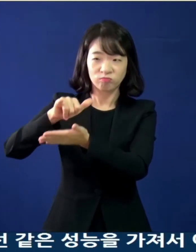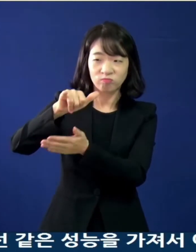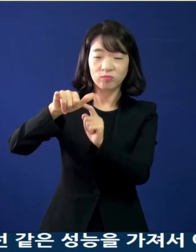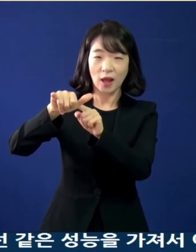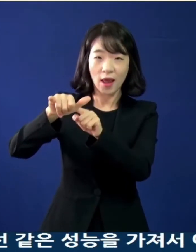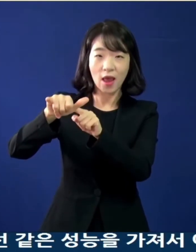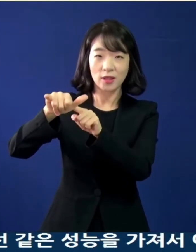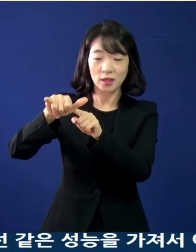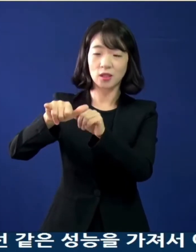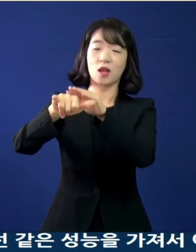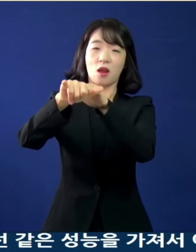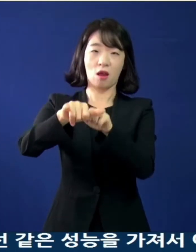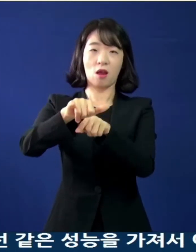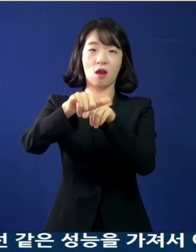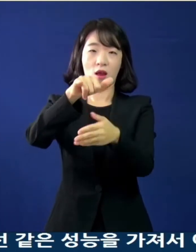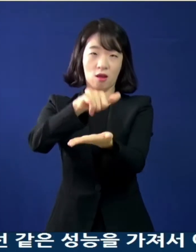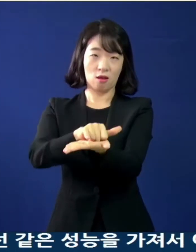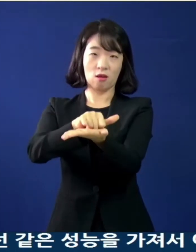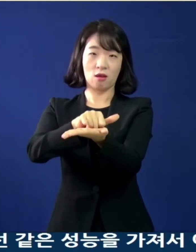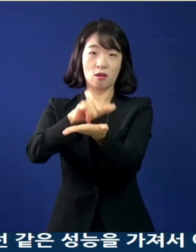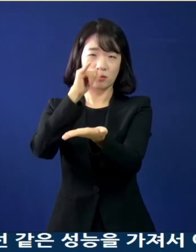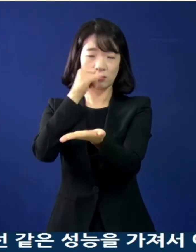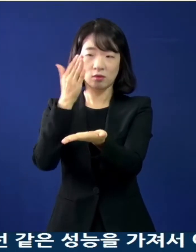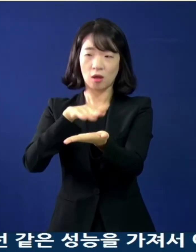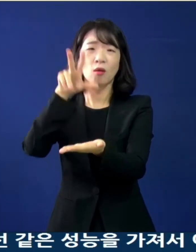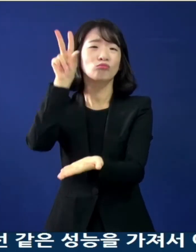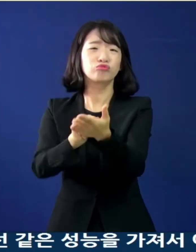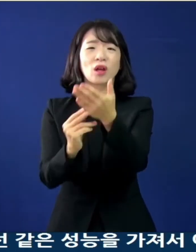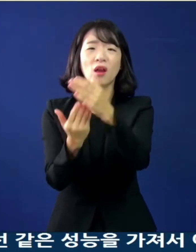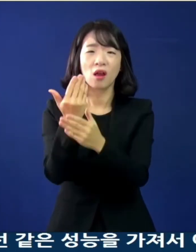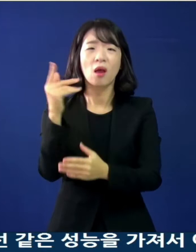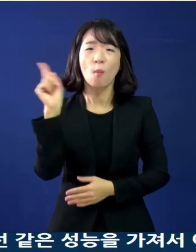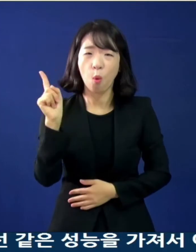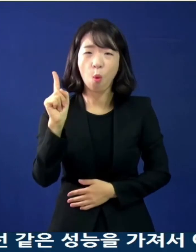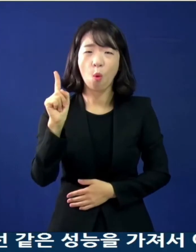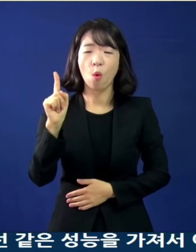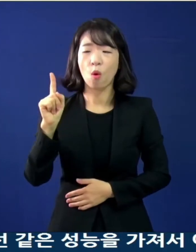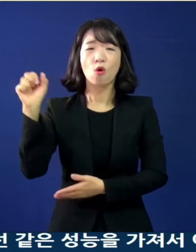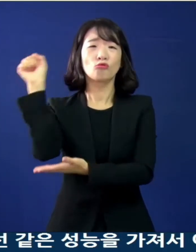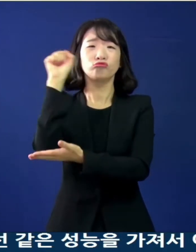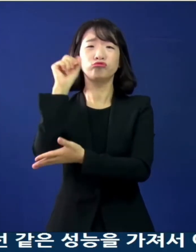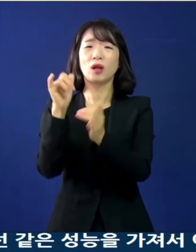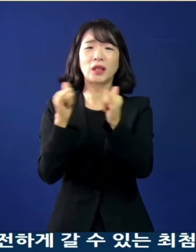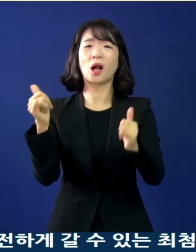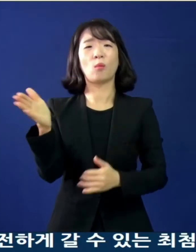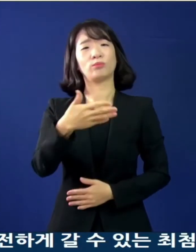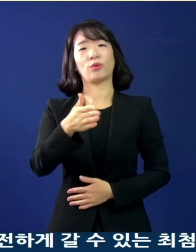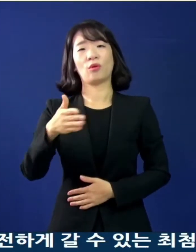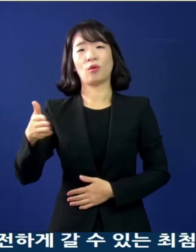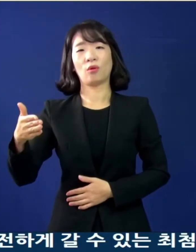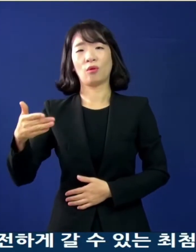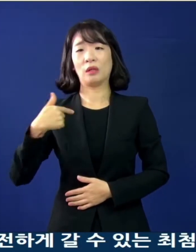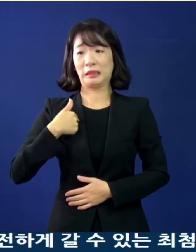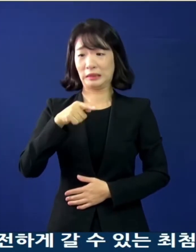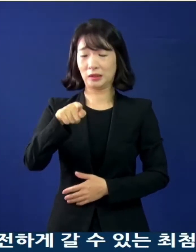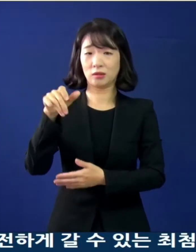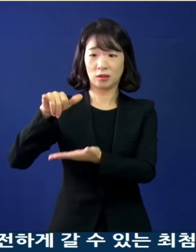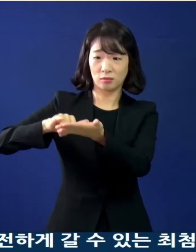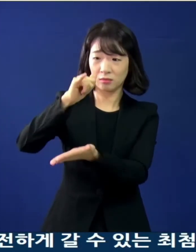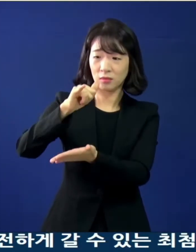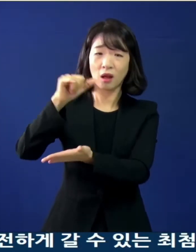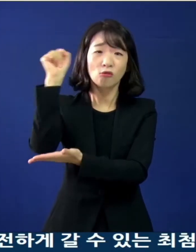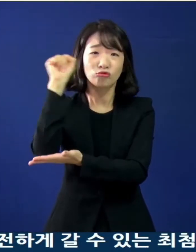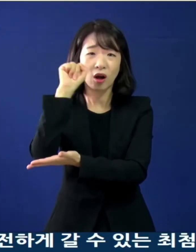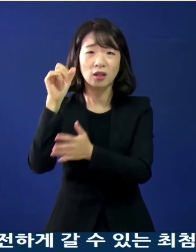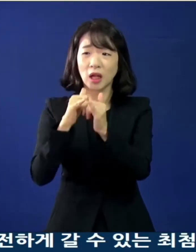갖다 뒀는데 문제가 생겼습니다. 조종사가 없는 겁니다. 그 기계를 다룰 수 있는 사람이